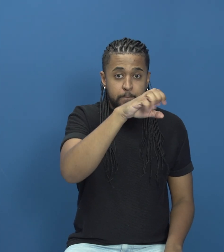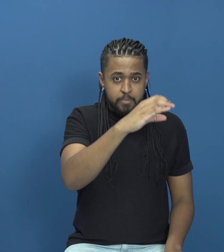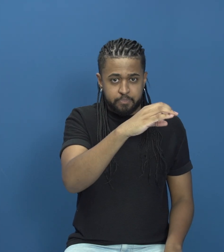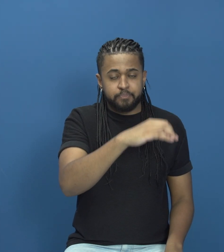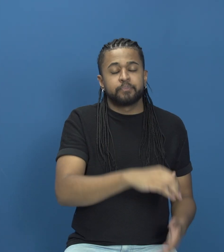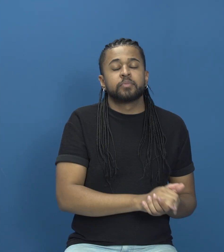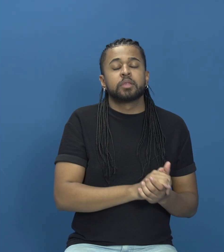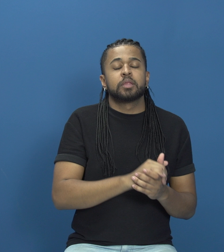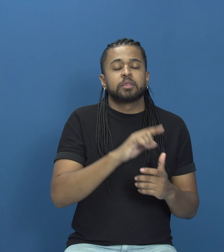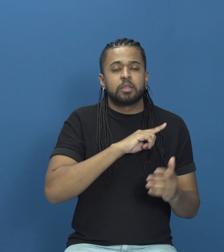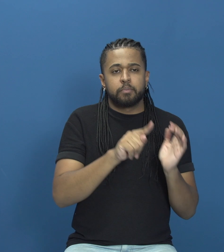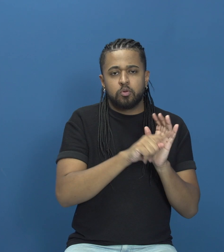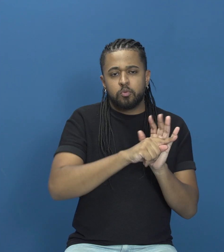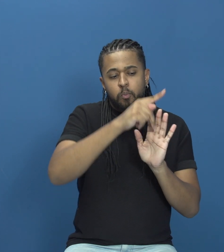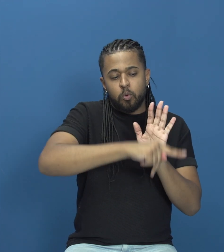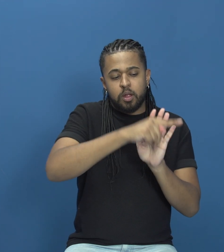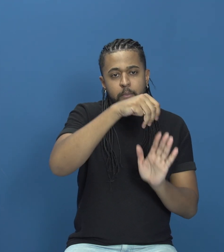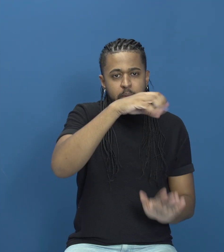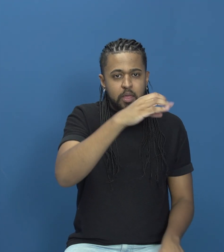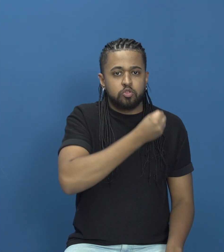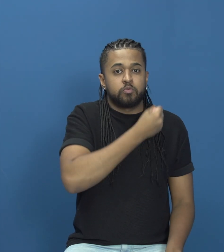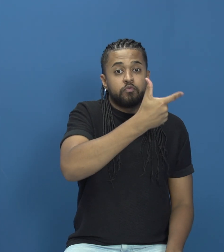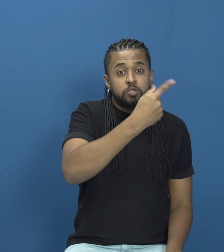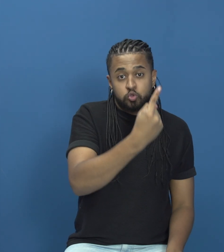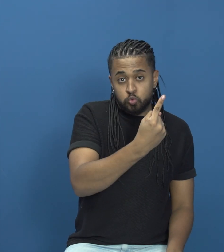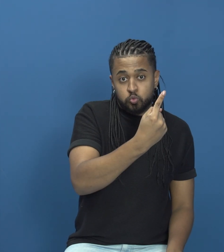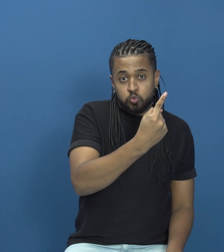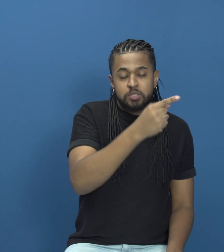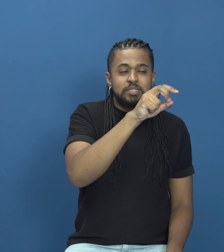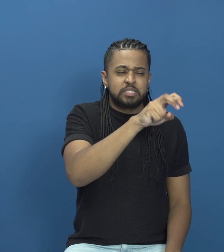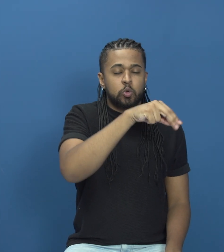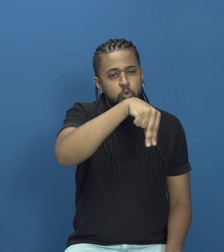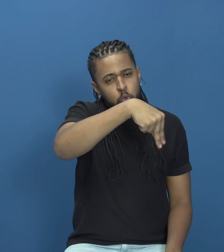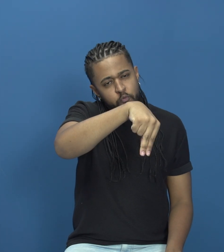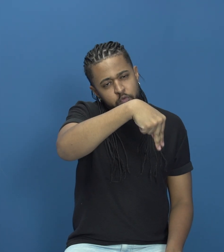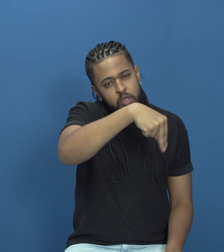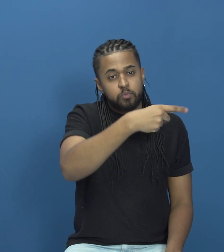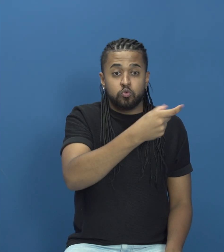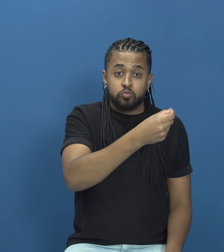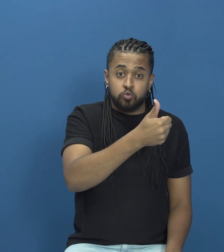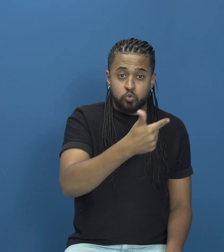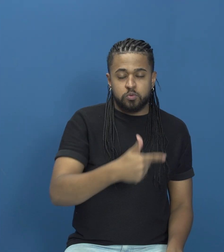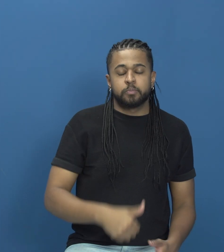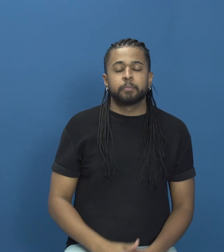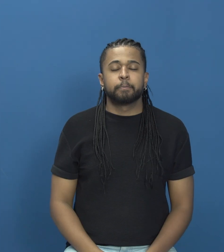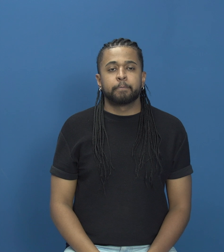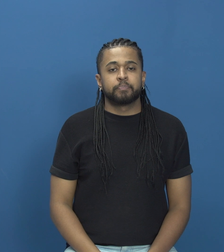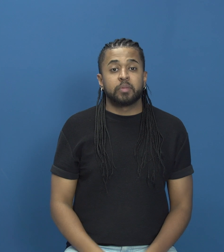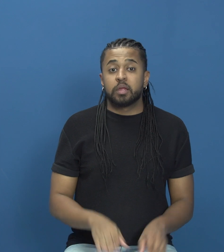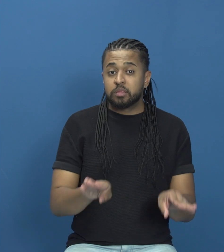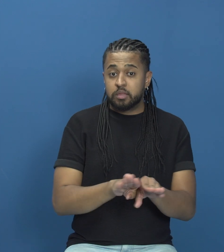Educação, nos termos da Portaria MEC número 21, de 5 de novembro de 2012.